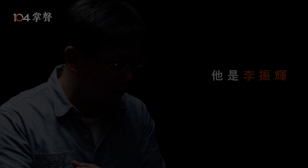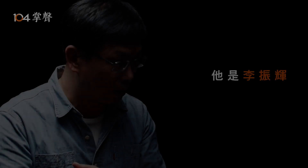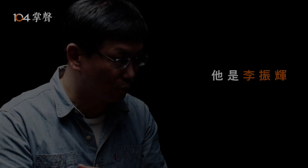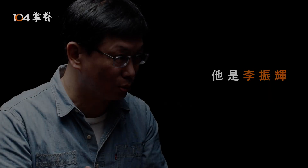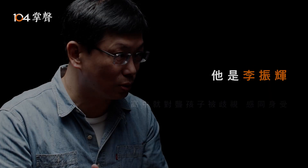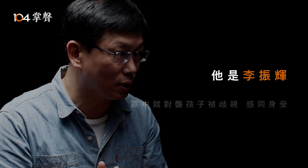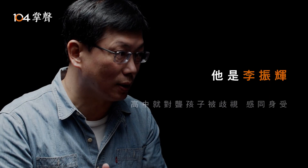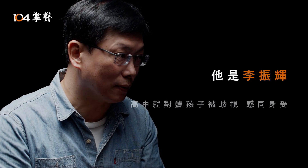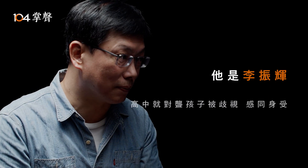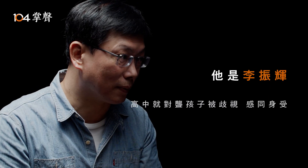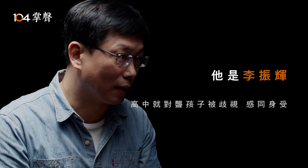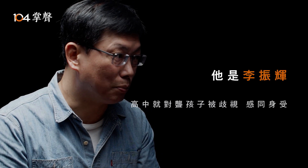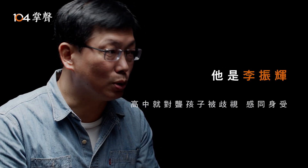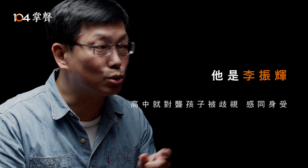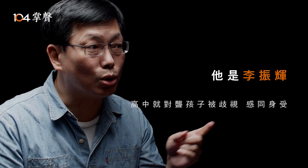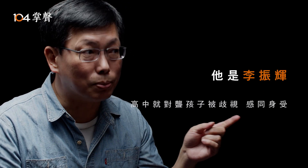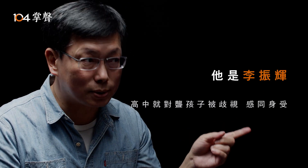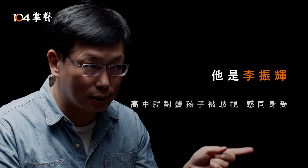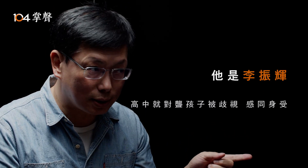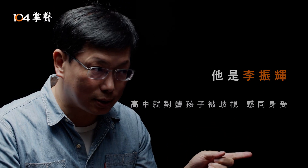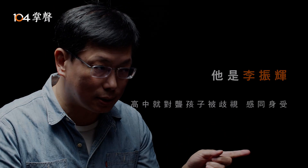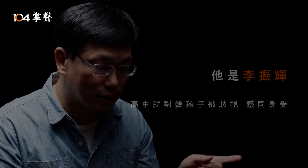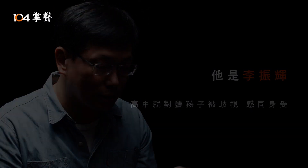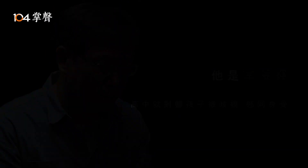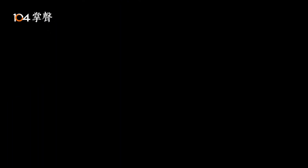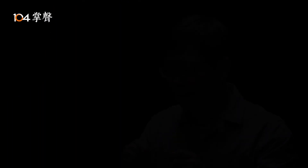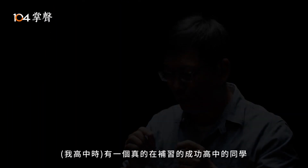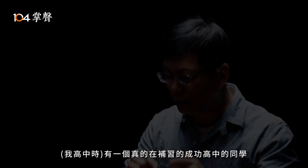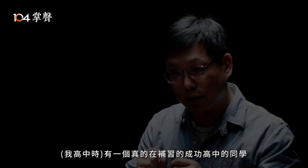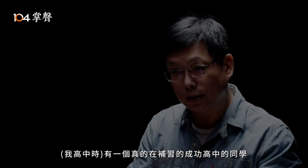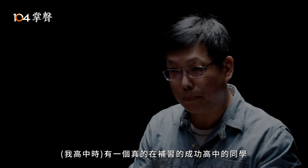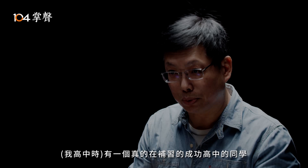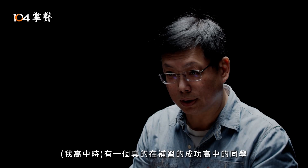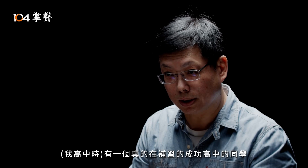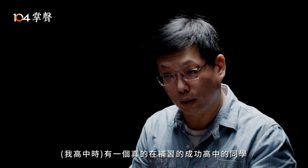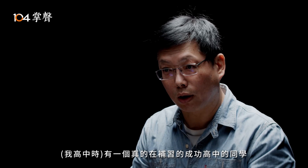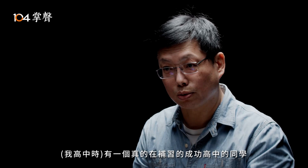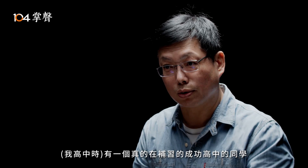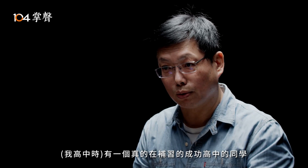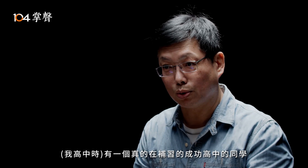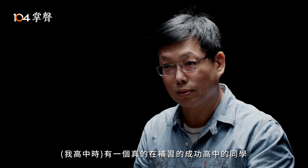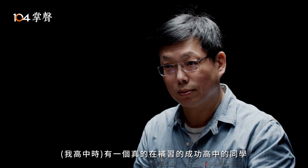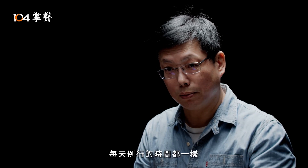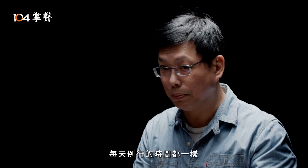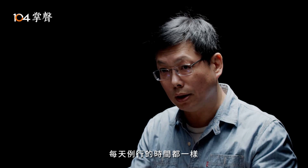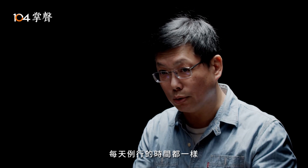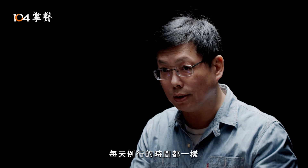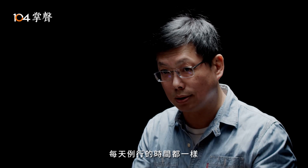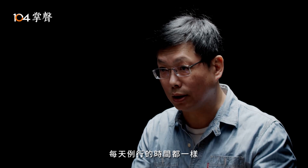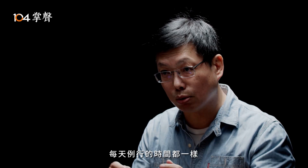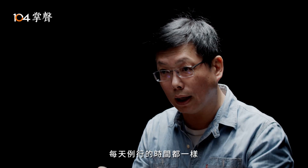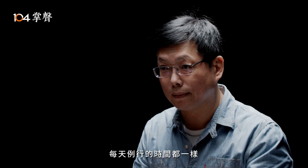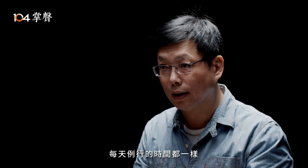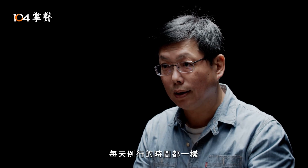他是李正辉，高中就对聋孩子被歧视感同身受。 有一个真的在补习的成功高中的同学，就每天